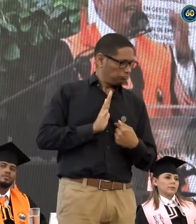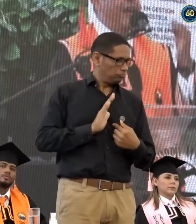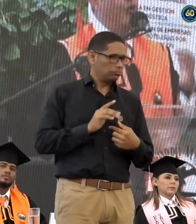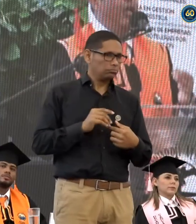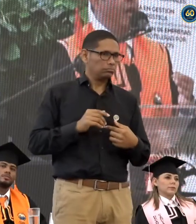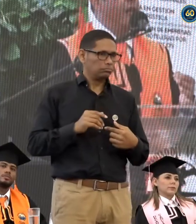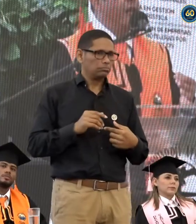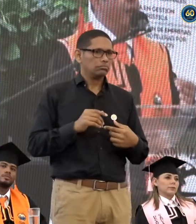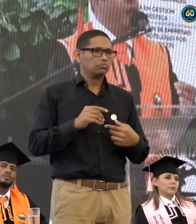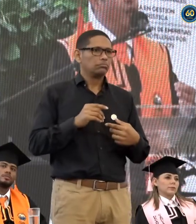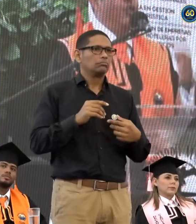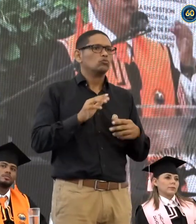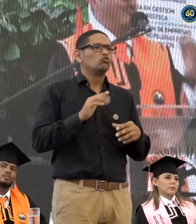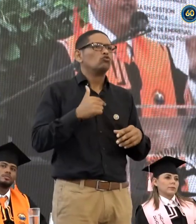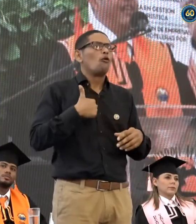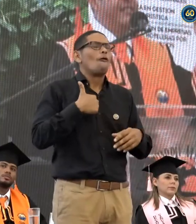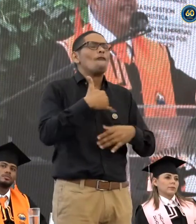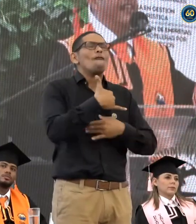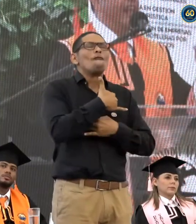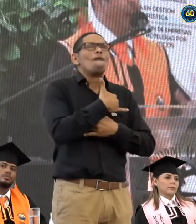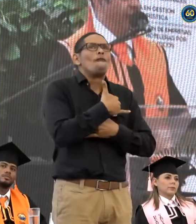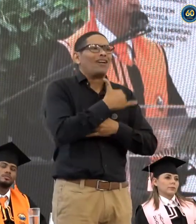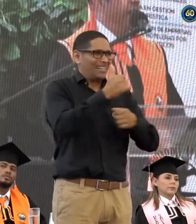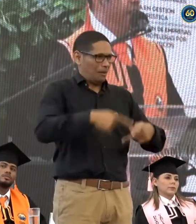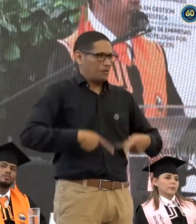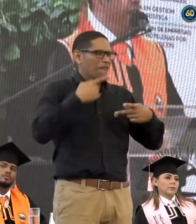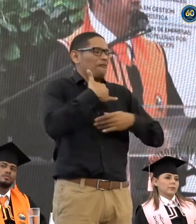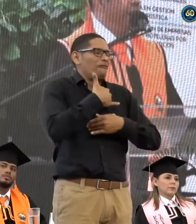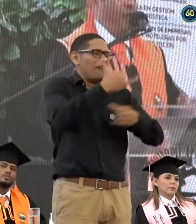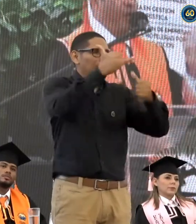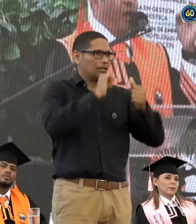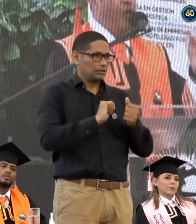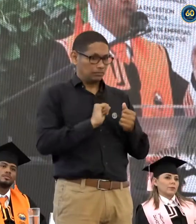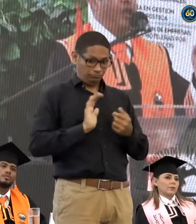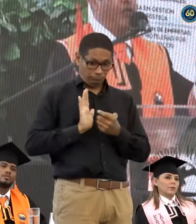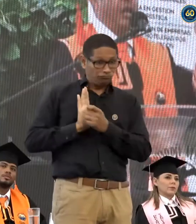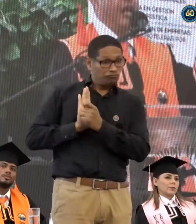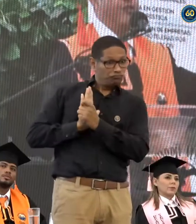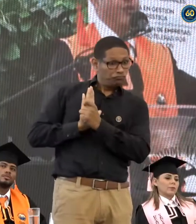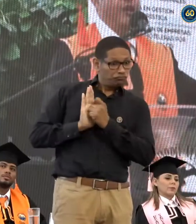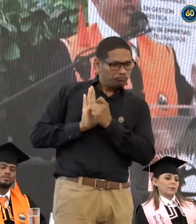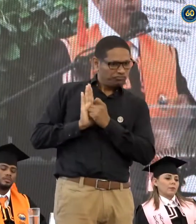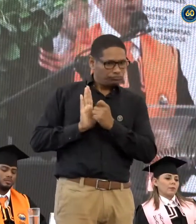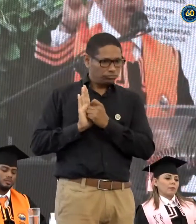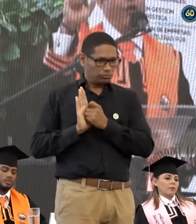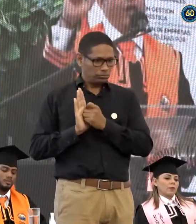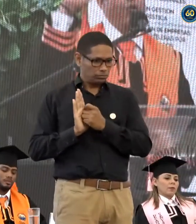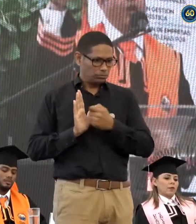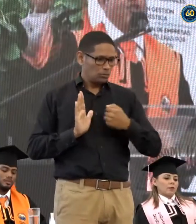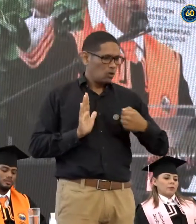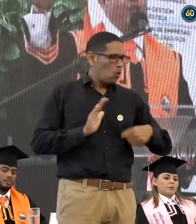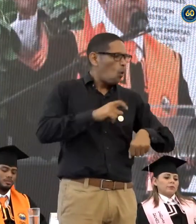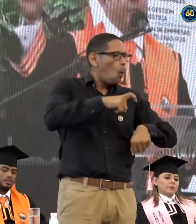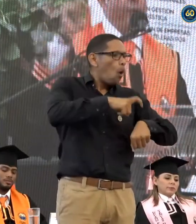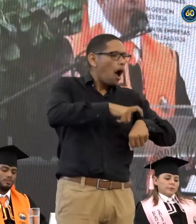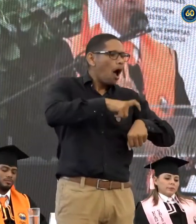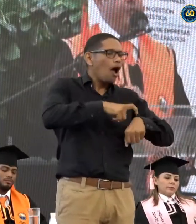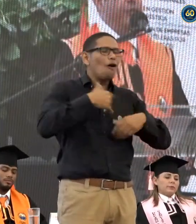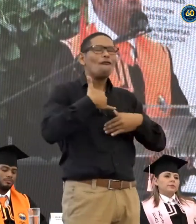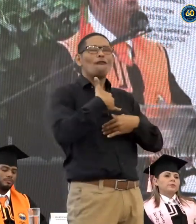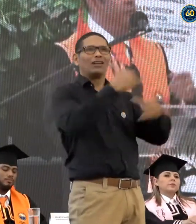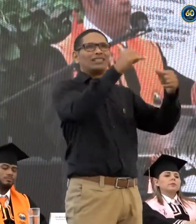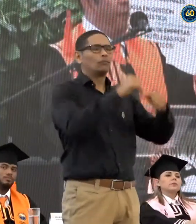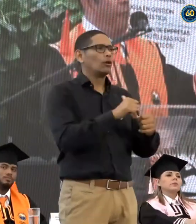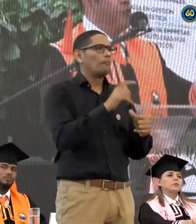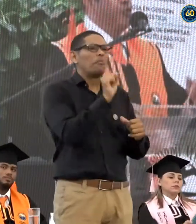anotar los hechos felices de la vida y de un lado se anota el hecho y del otro lado la duración de ese momento primer